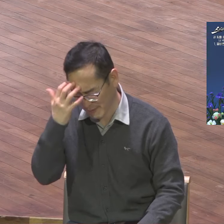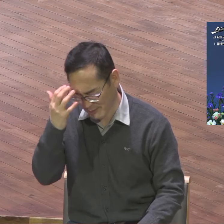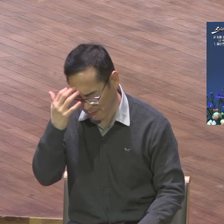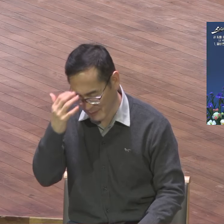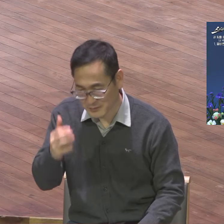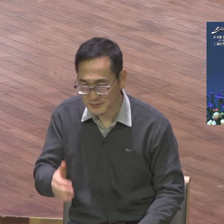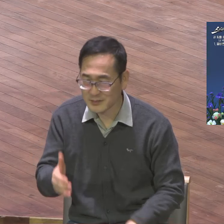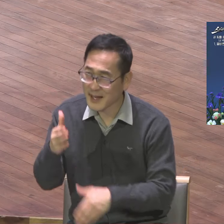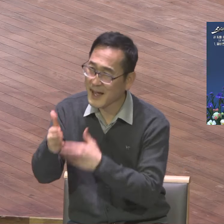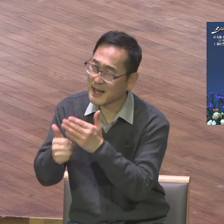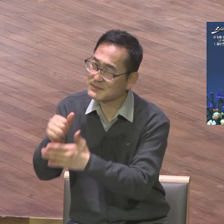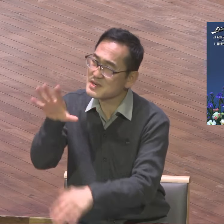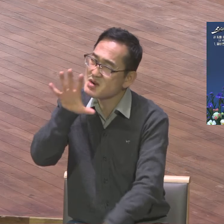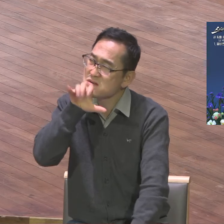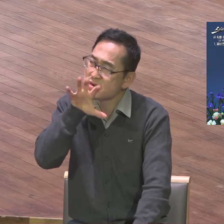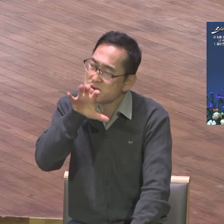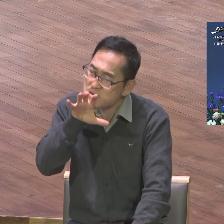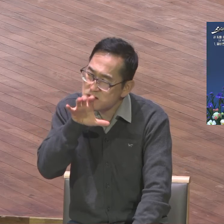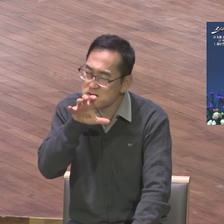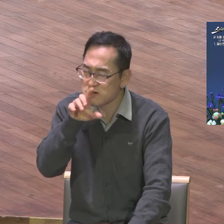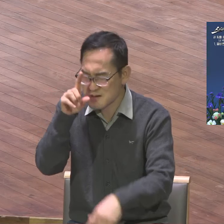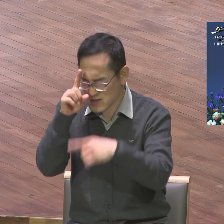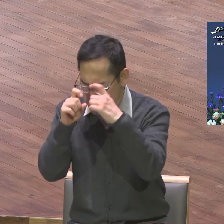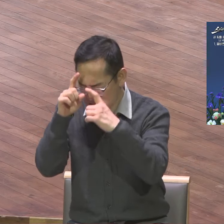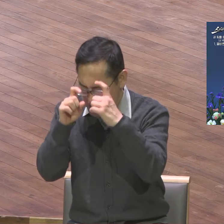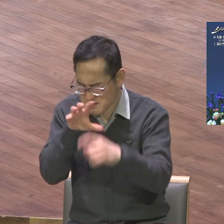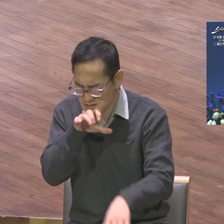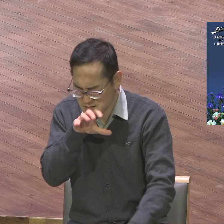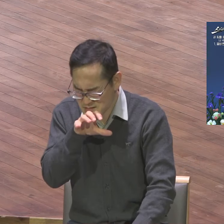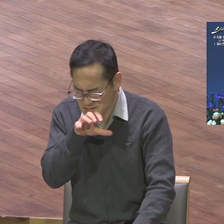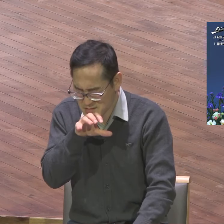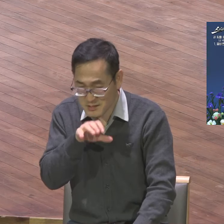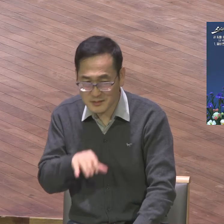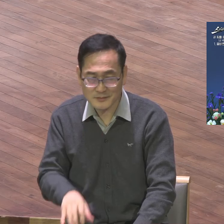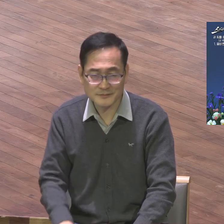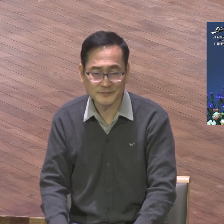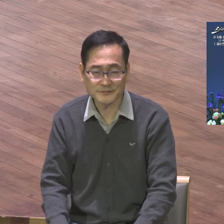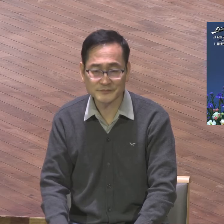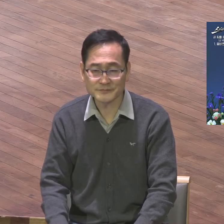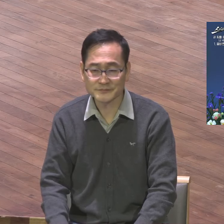하나님을 향해서 원망과 불평이 가득한 상태였어요.